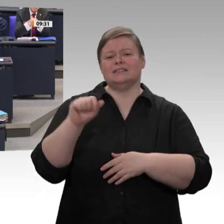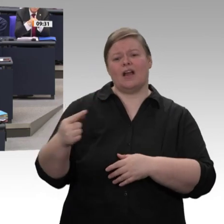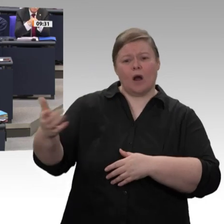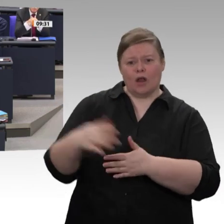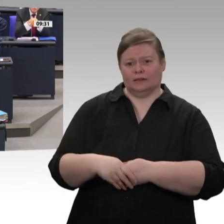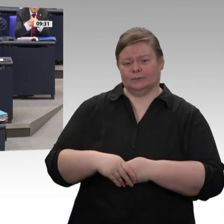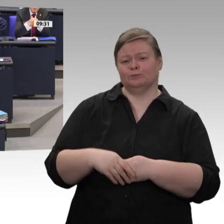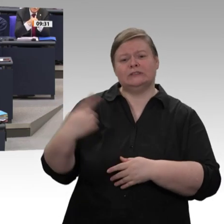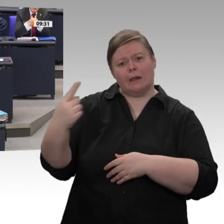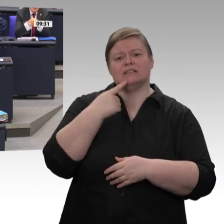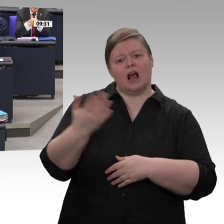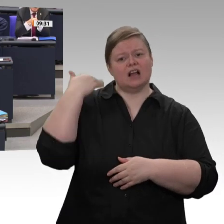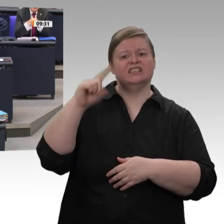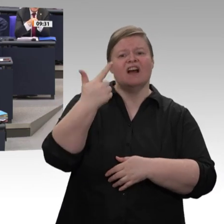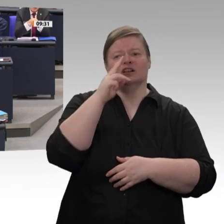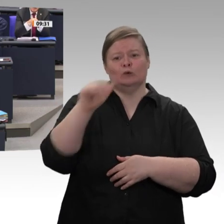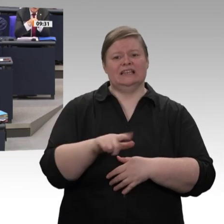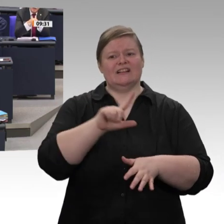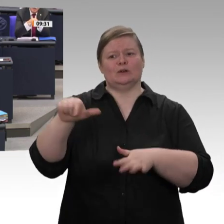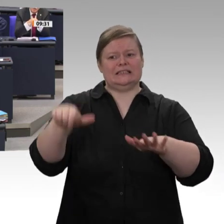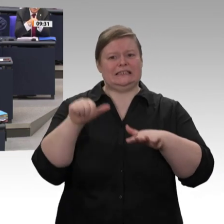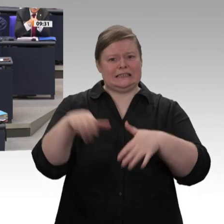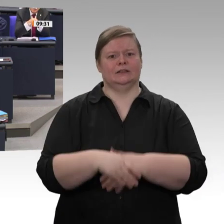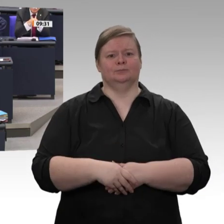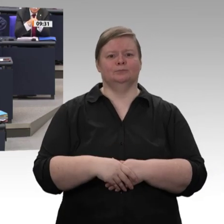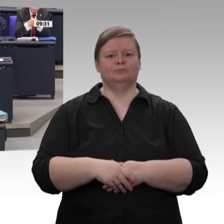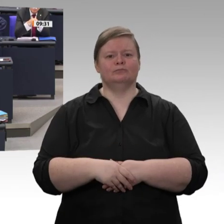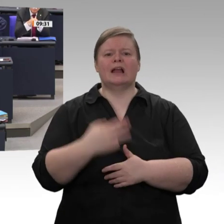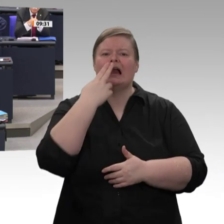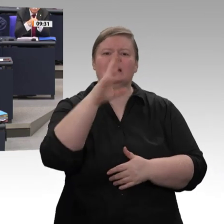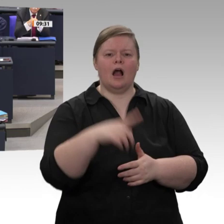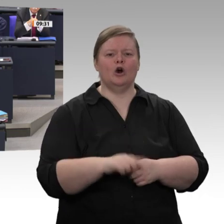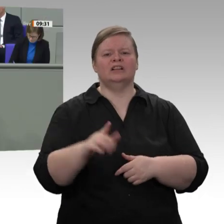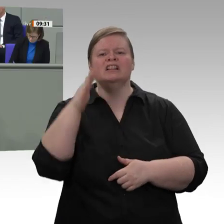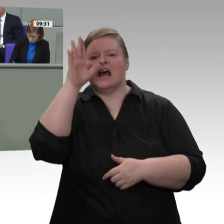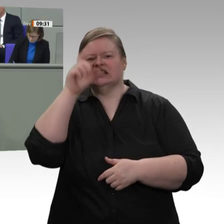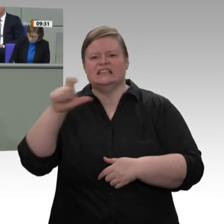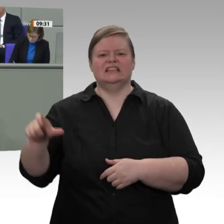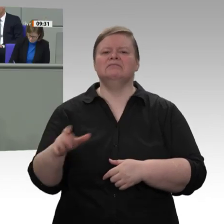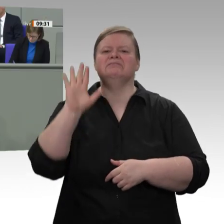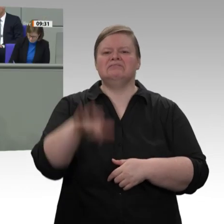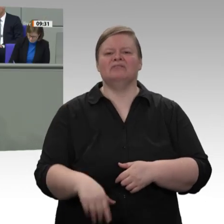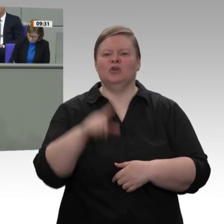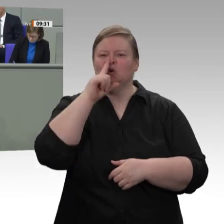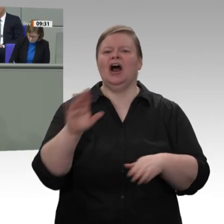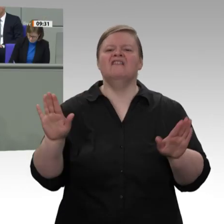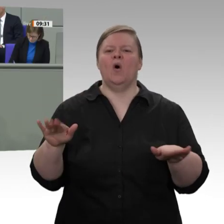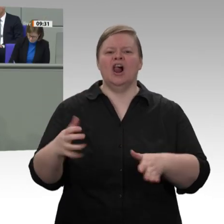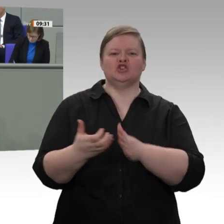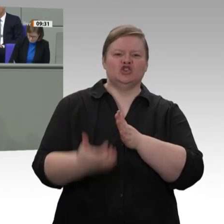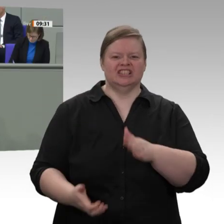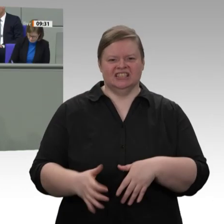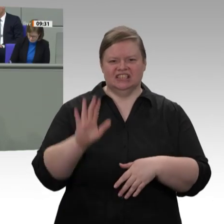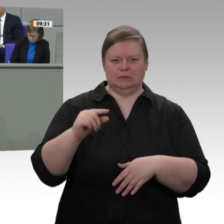Und Herr Gauland oder Herr Weidel, Sie haben Herrn Hartwig hier vorgeschickt. Sie hätten an dieses Pult treten müssen und